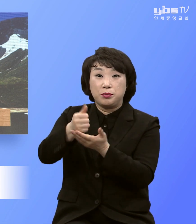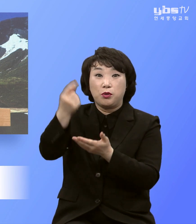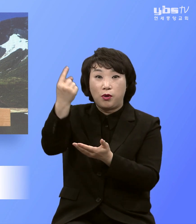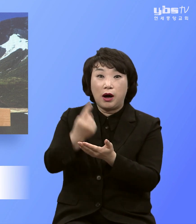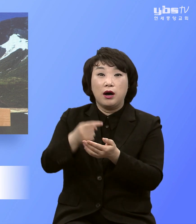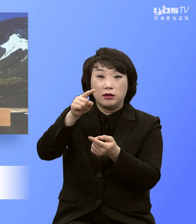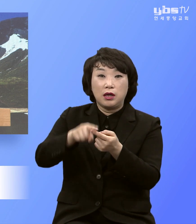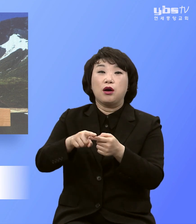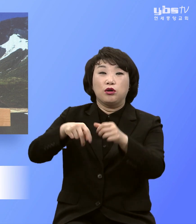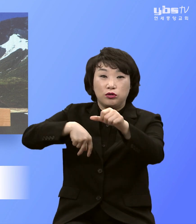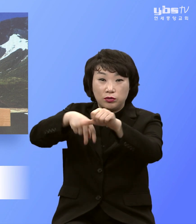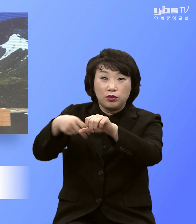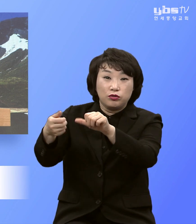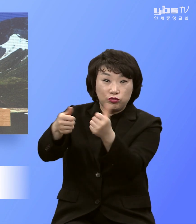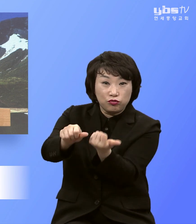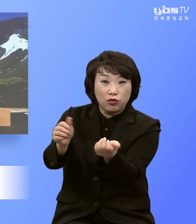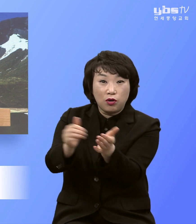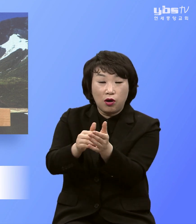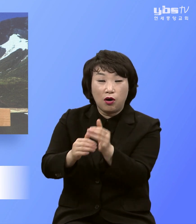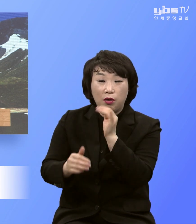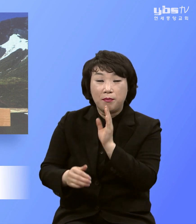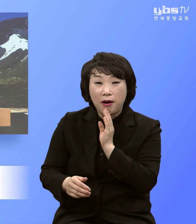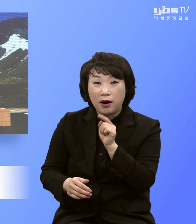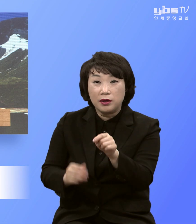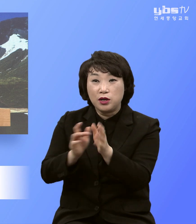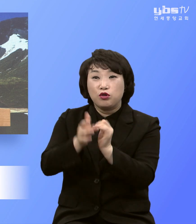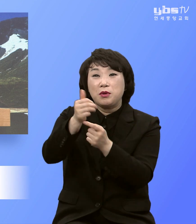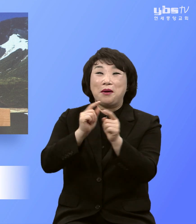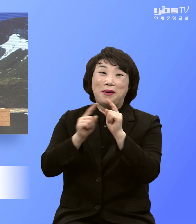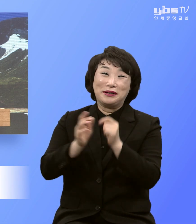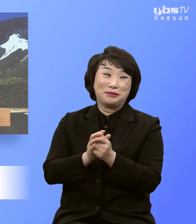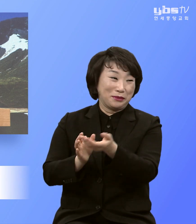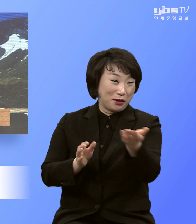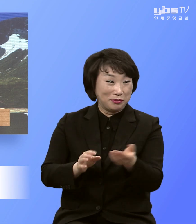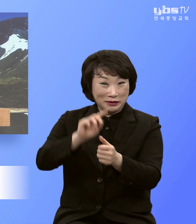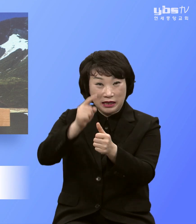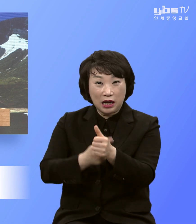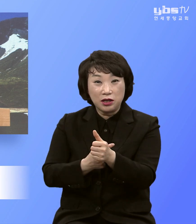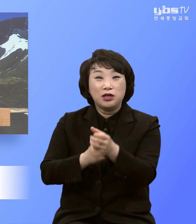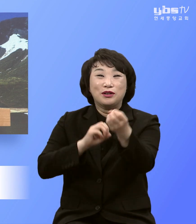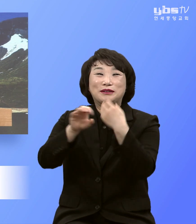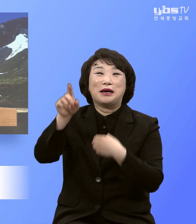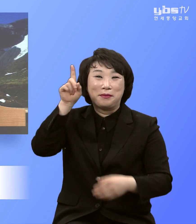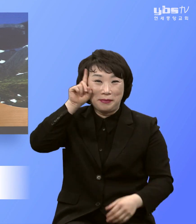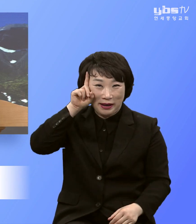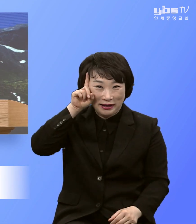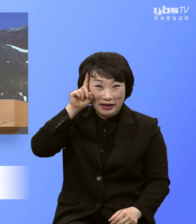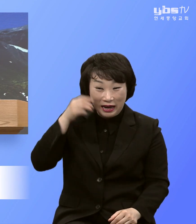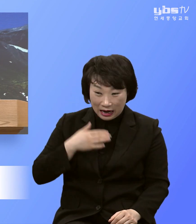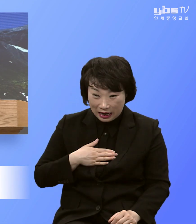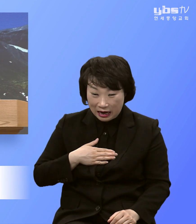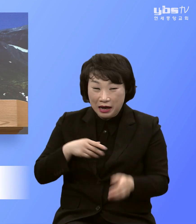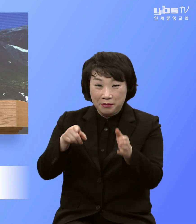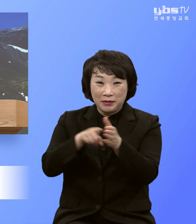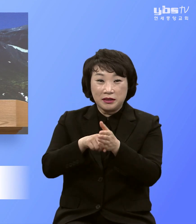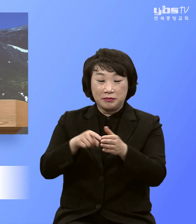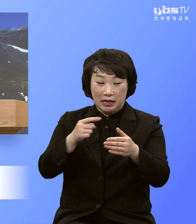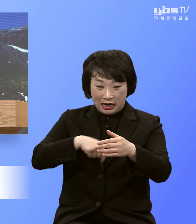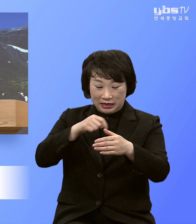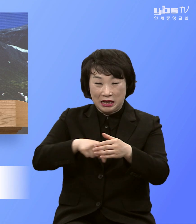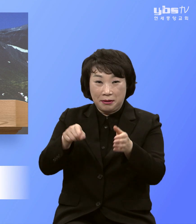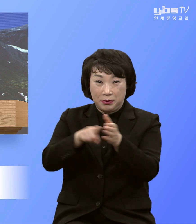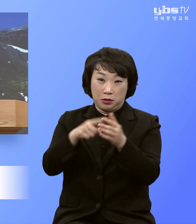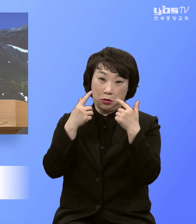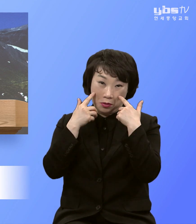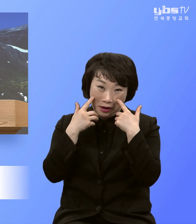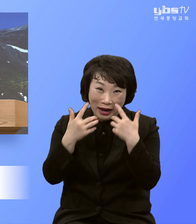그렇게 죽으셔서 이루었다면 그가 하신 말씀은 당연히 이루어진다는 믿음으로, 내 속에 믿음으로